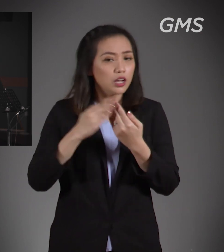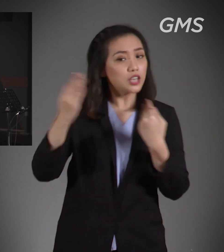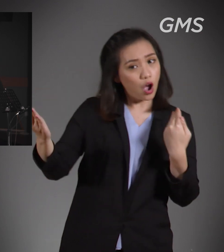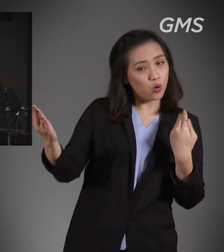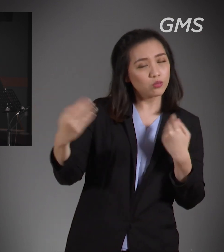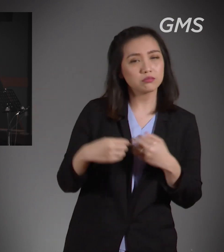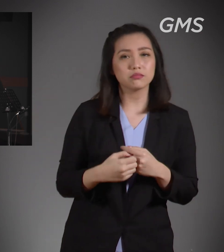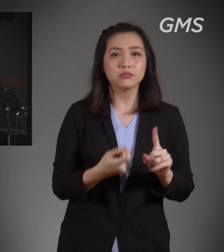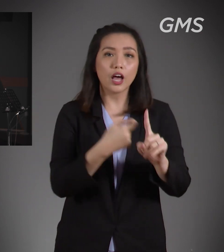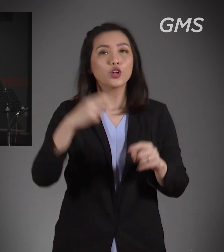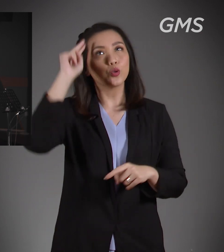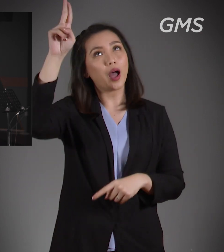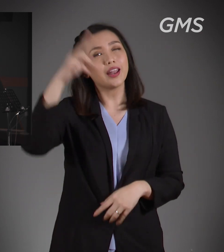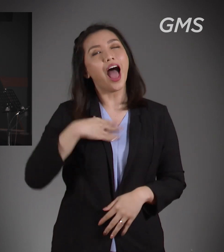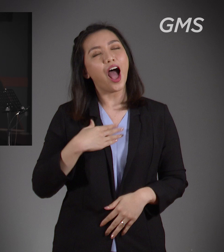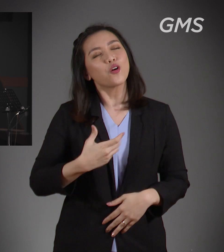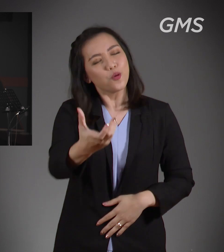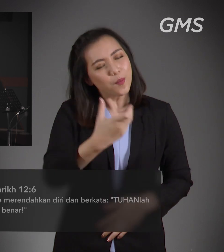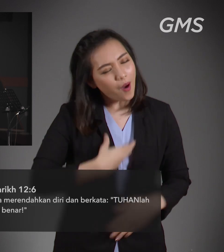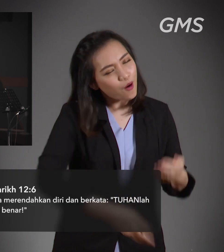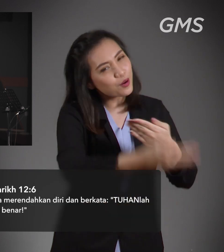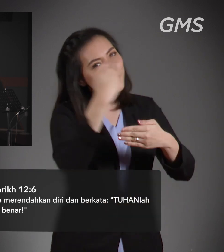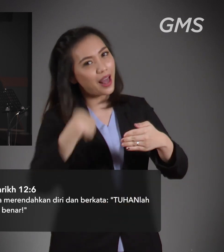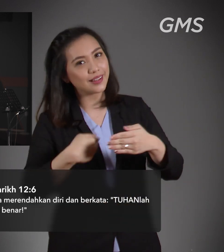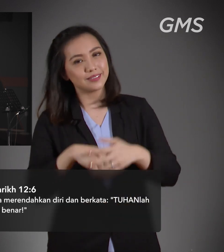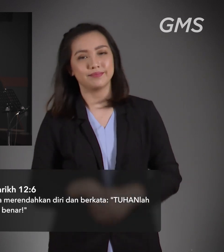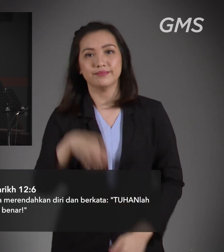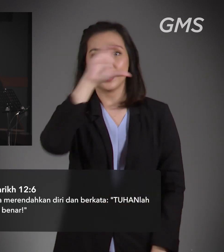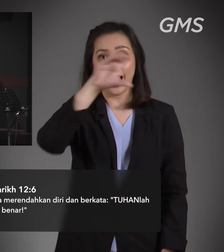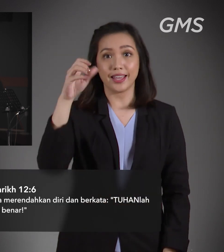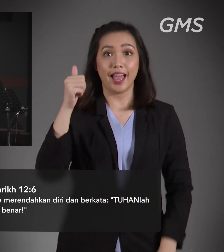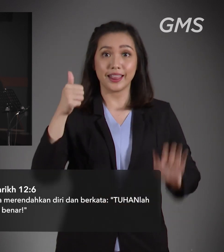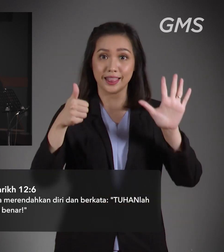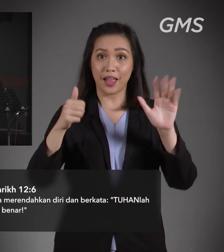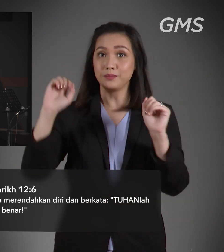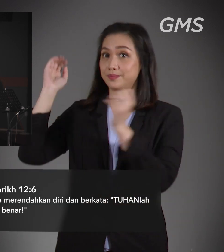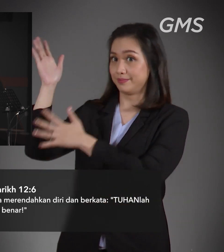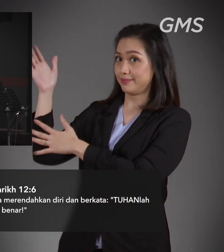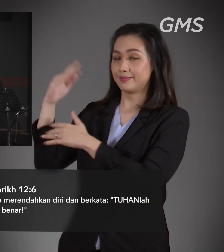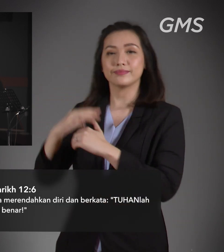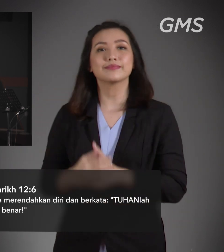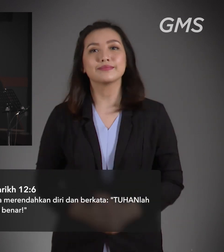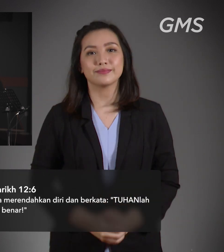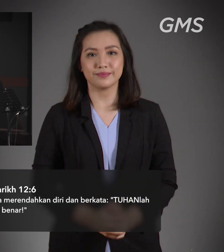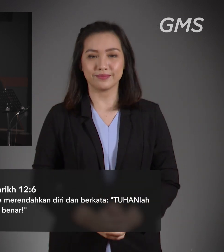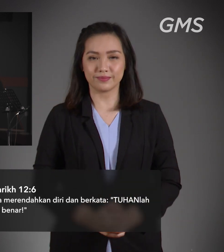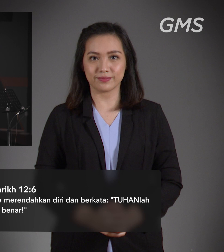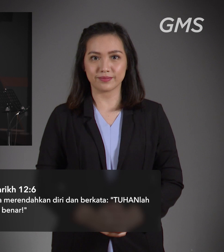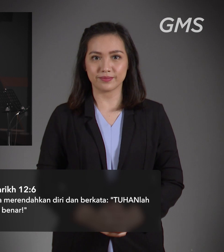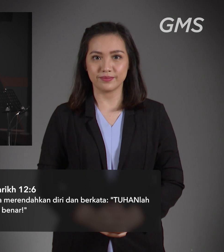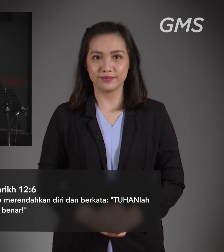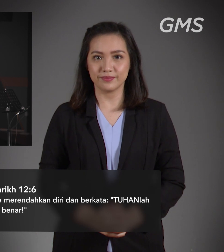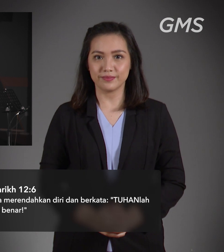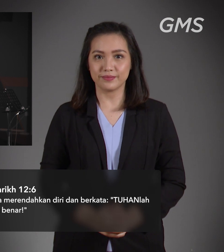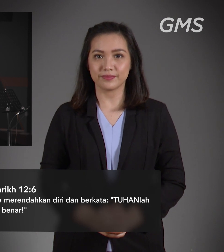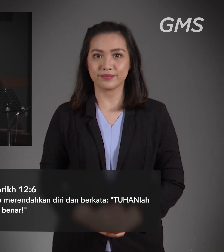you. Bahwa aku kembali kepadamu. Ayat 6. Maka pemimpin-pemimpin Israel dan raja merendahkan diri.